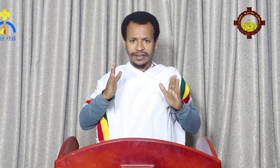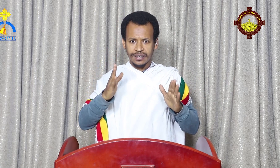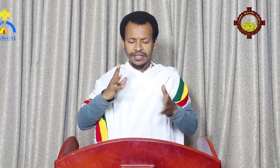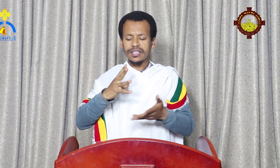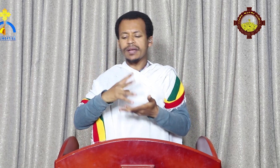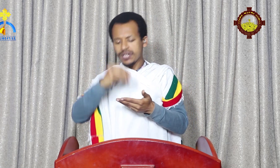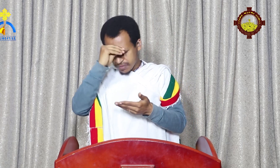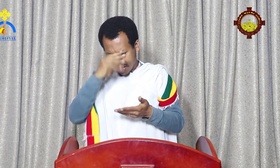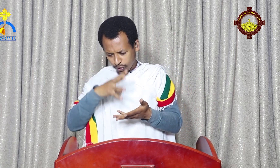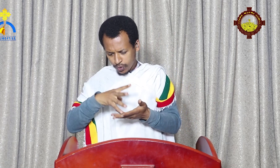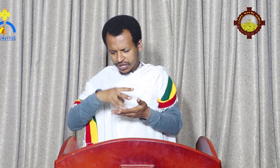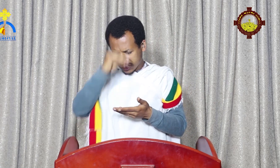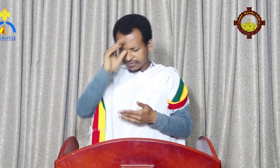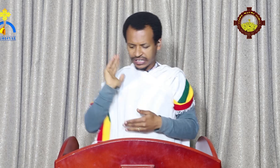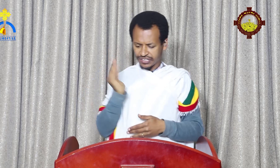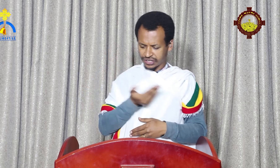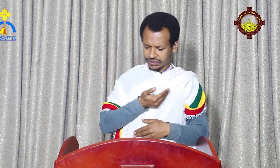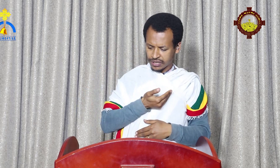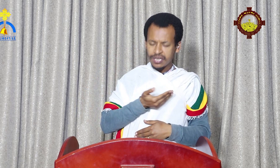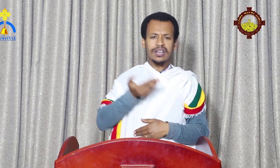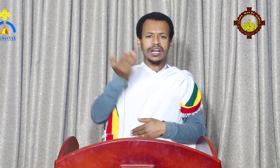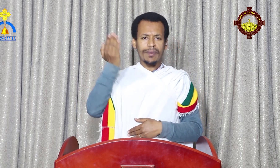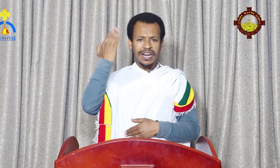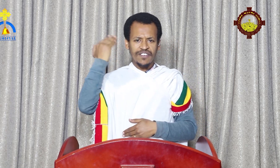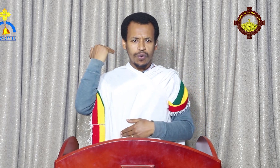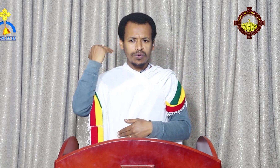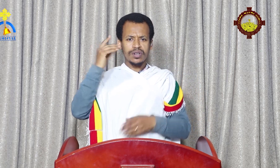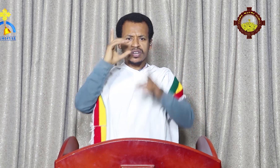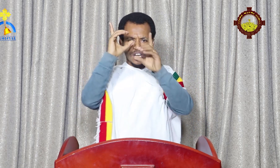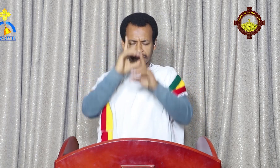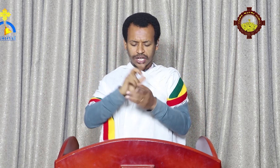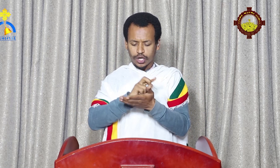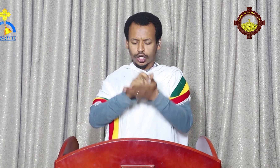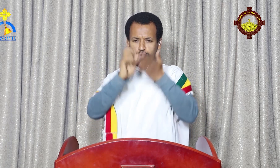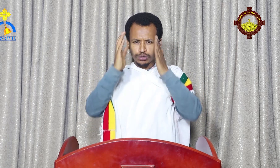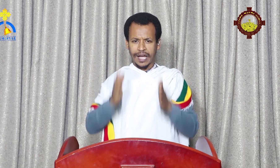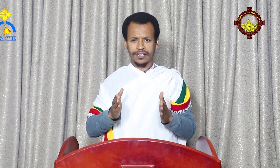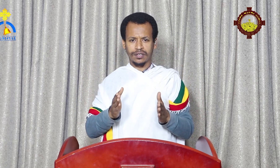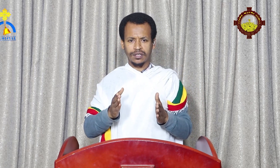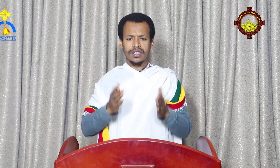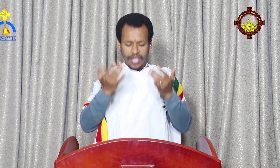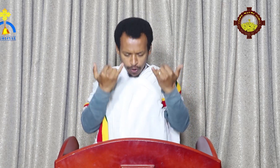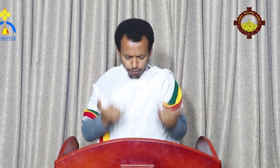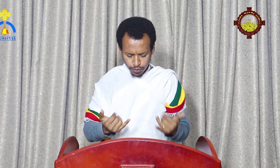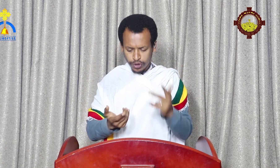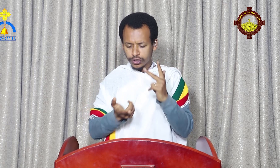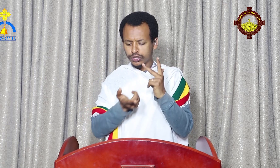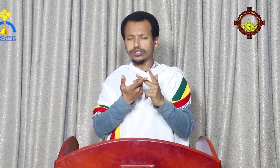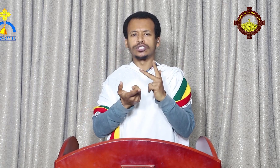ፍቃድ የምንማረው የትምህርታችን ከባለፈው ክብረ ቅዱሳን የአሁኑ